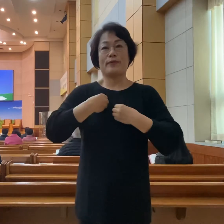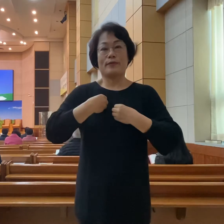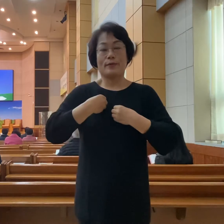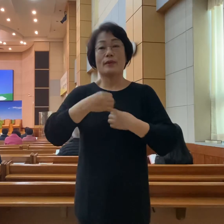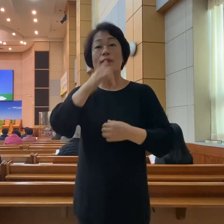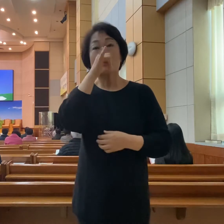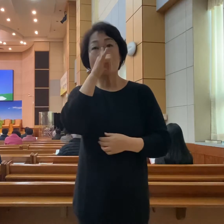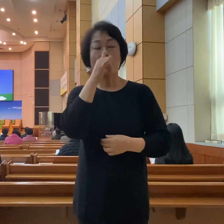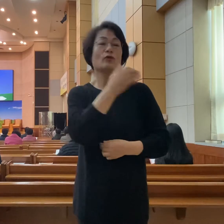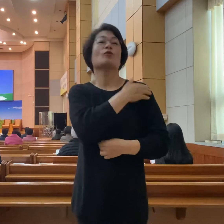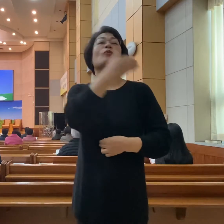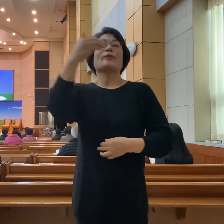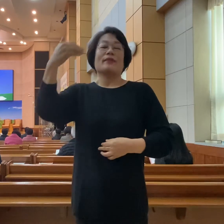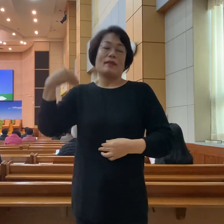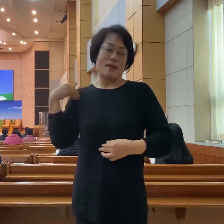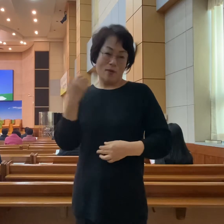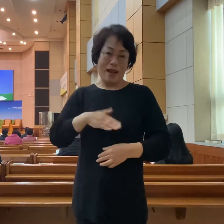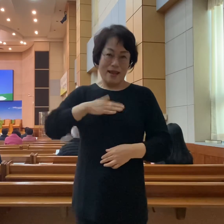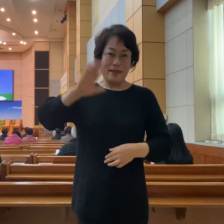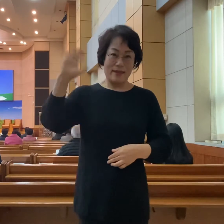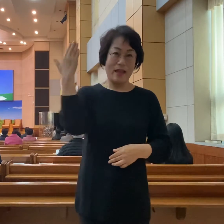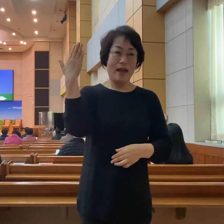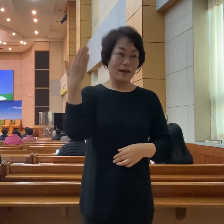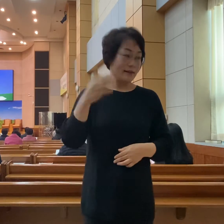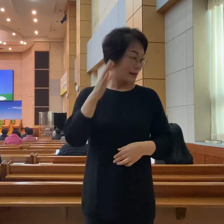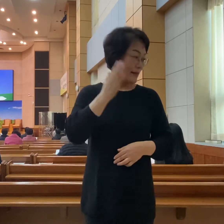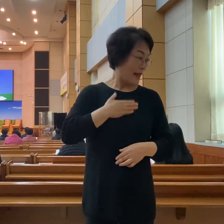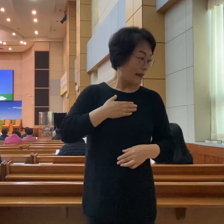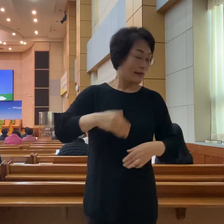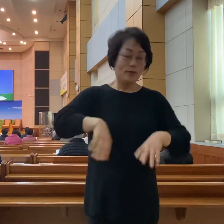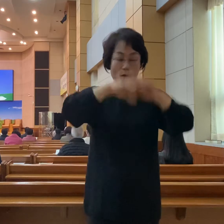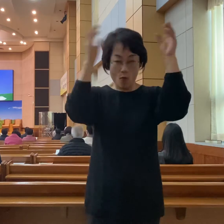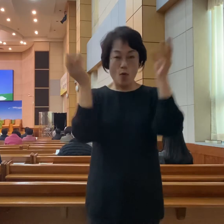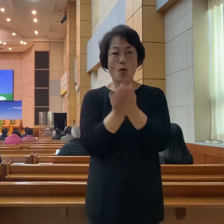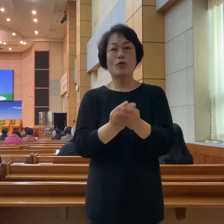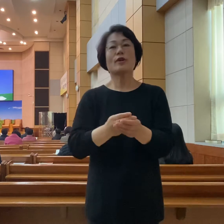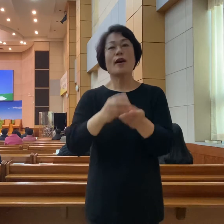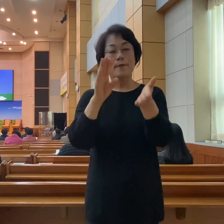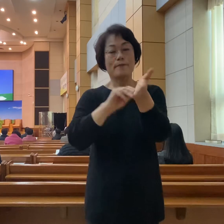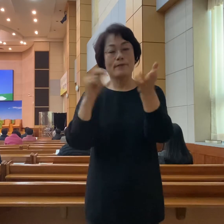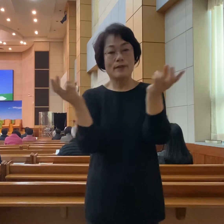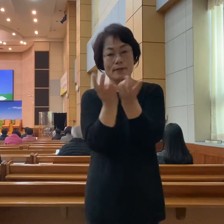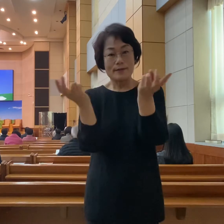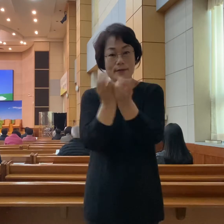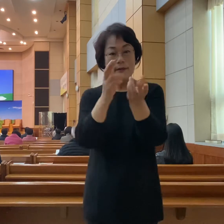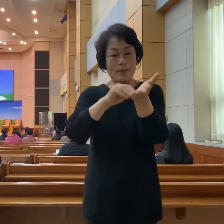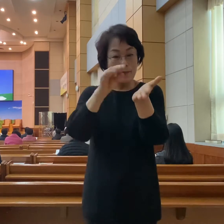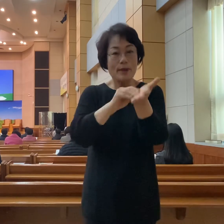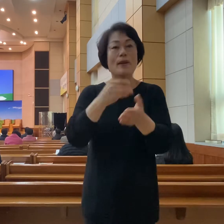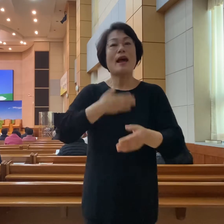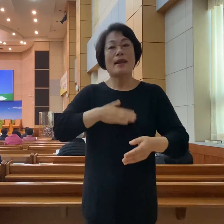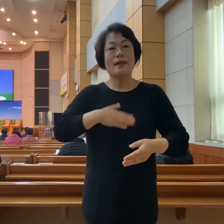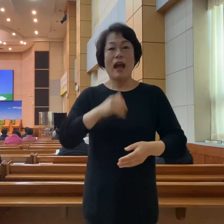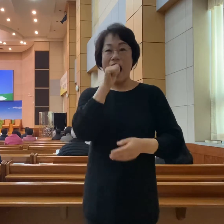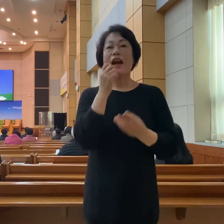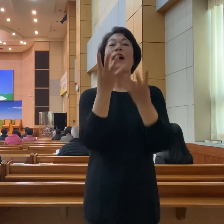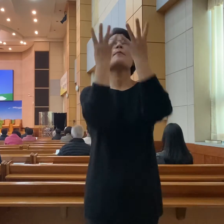알고, 나는 일체의 비결을 배워 감옥에서도 기뻐하고.